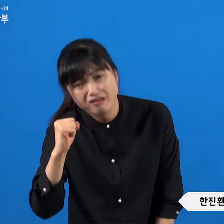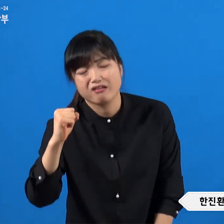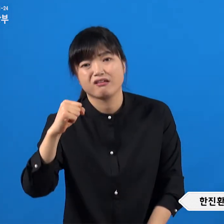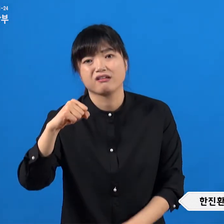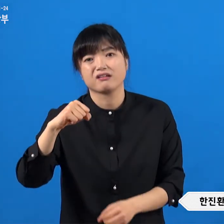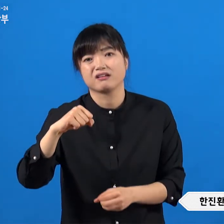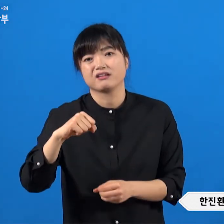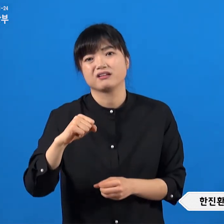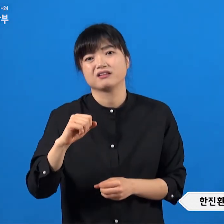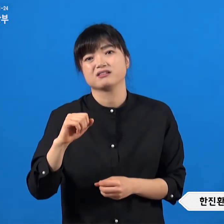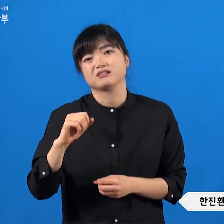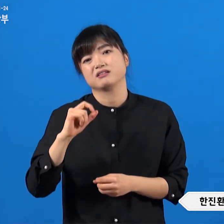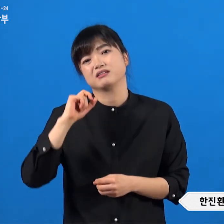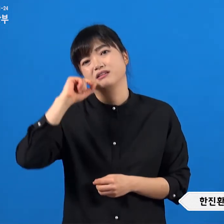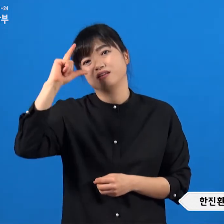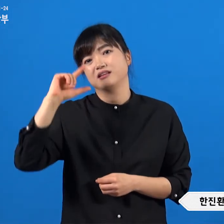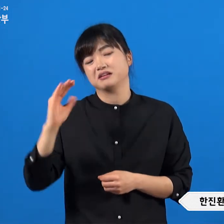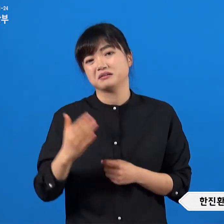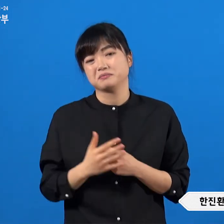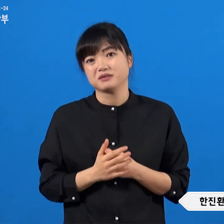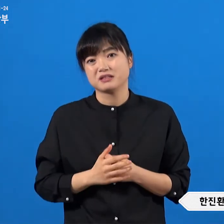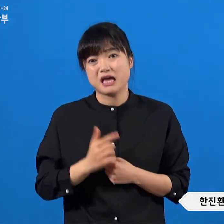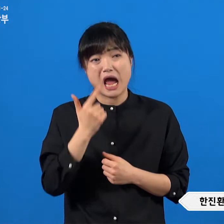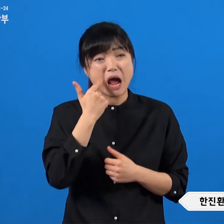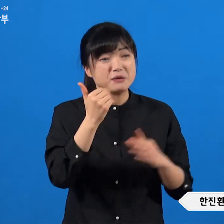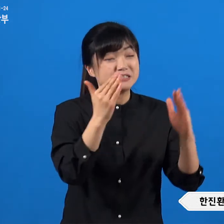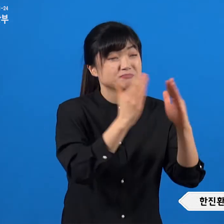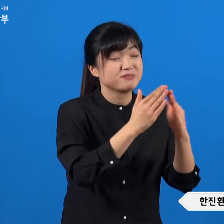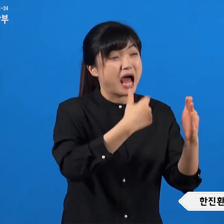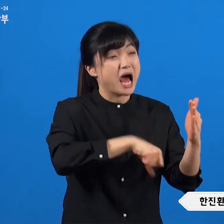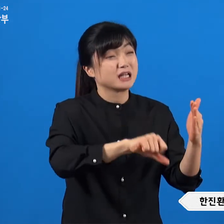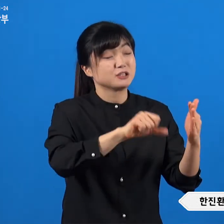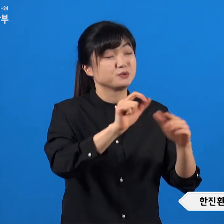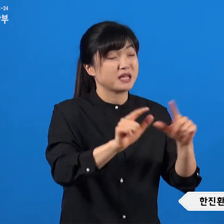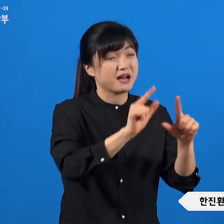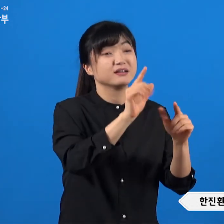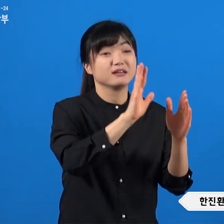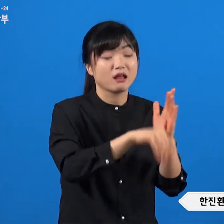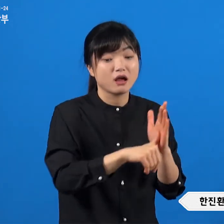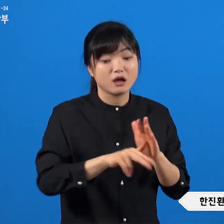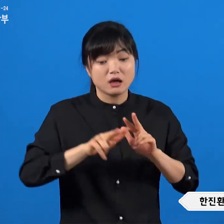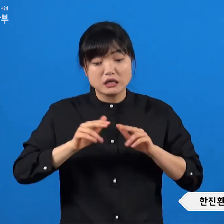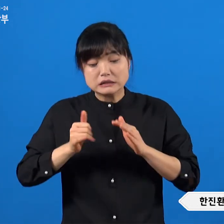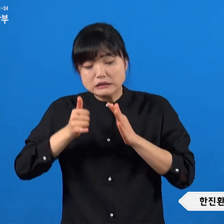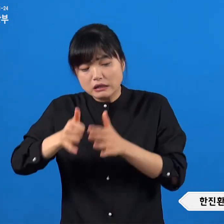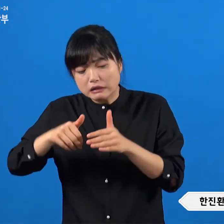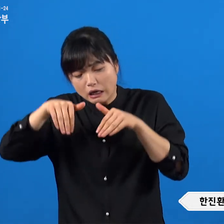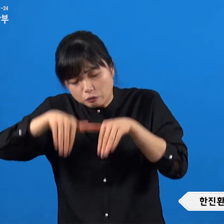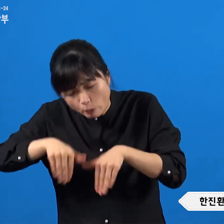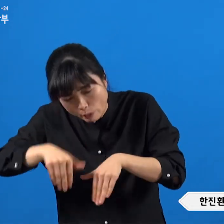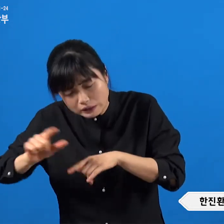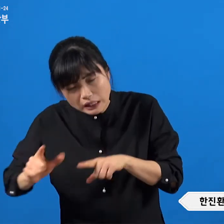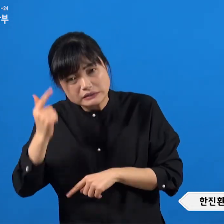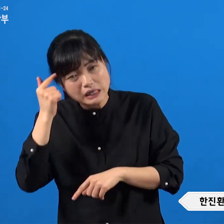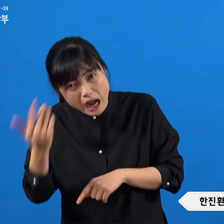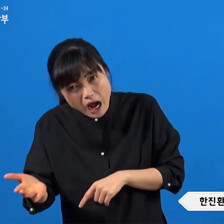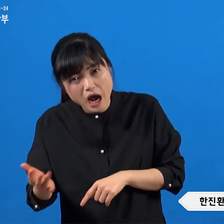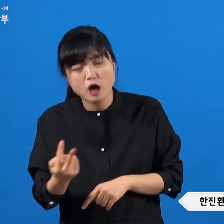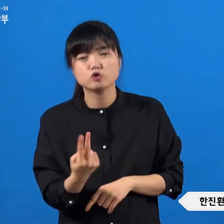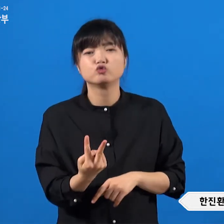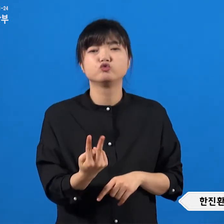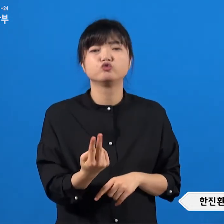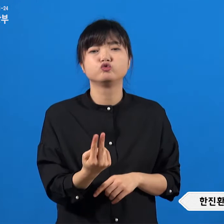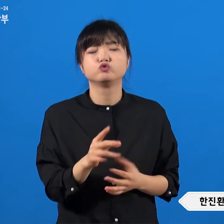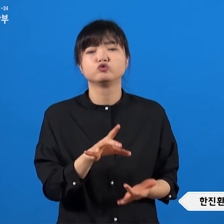길이었습니다. 아버지 집에서 아들로 사느냐 아니면 세상의 노예로 사느냐, 그 둘 중에